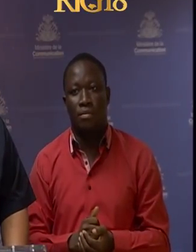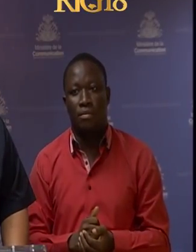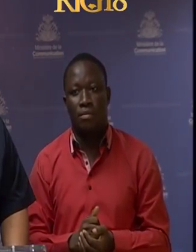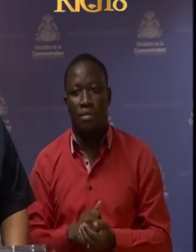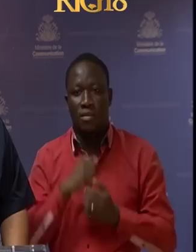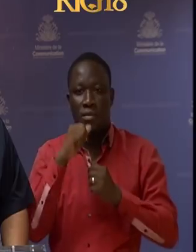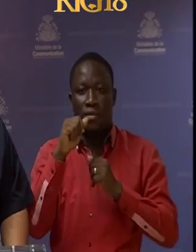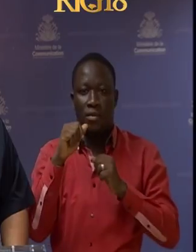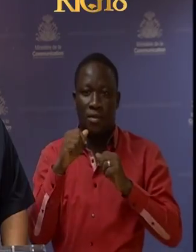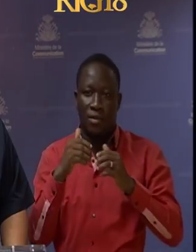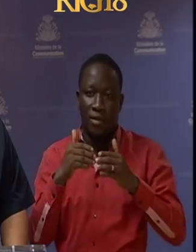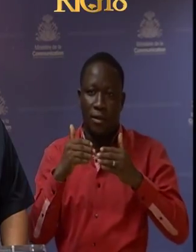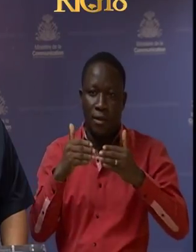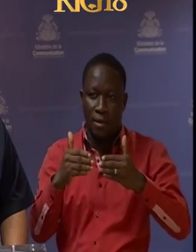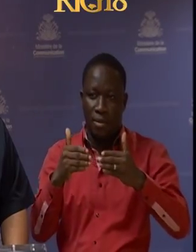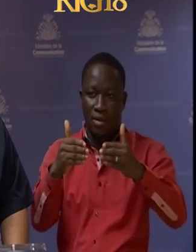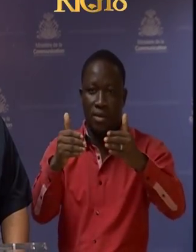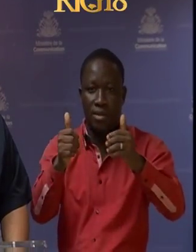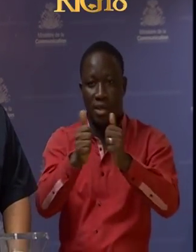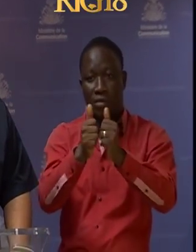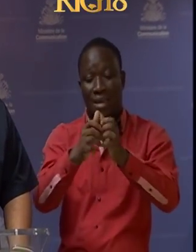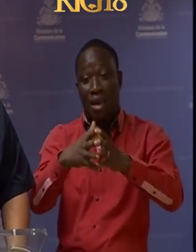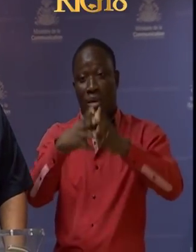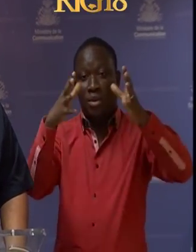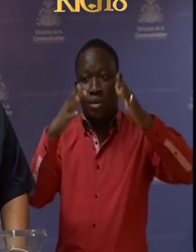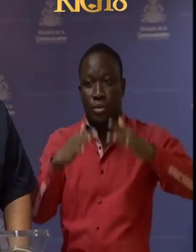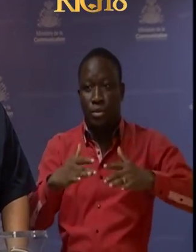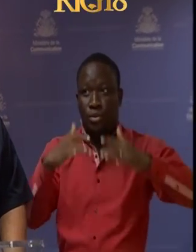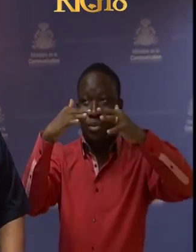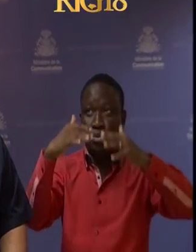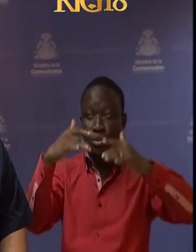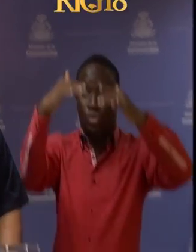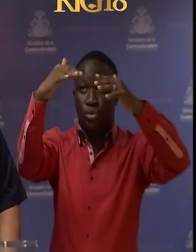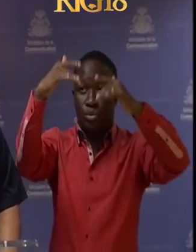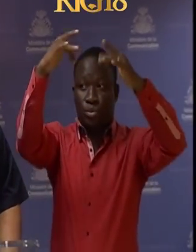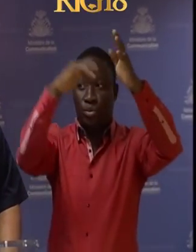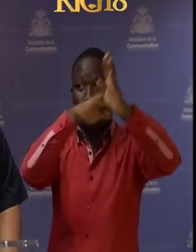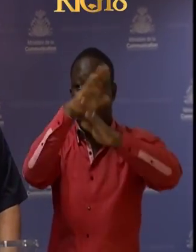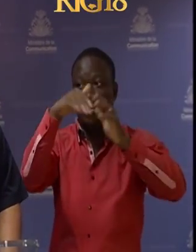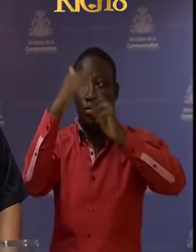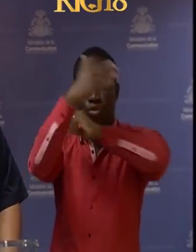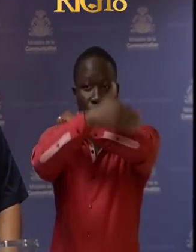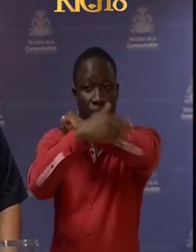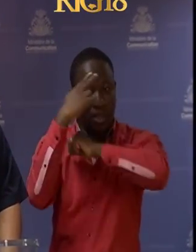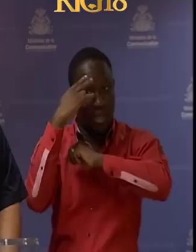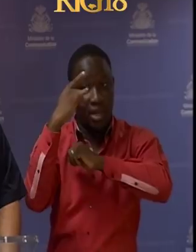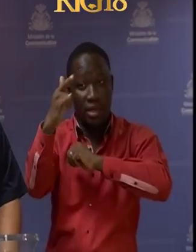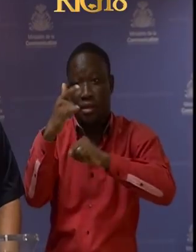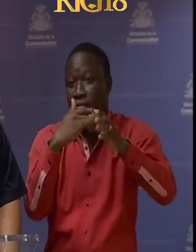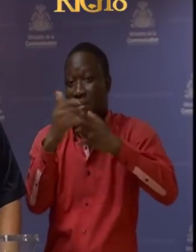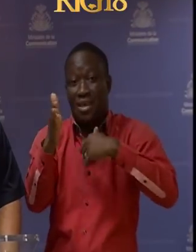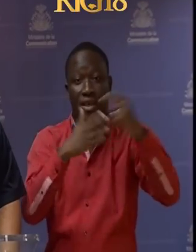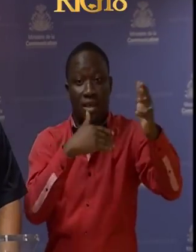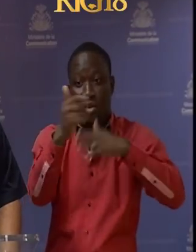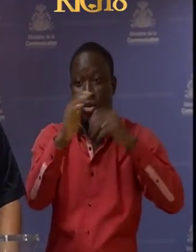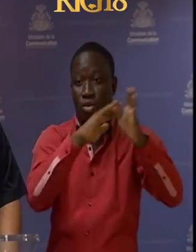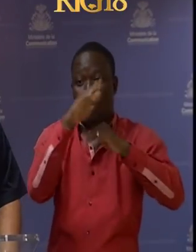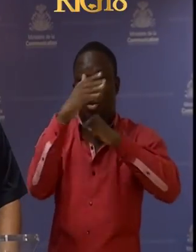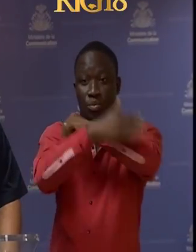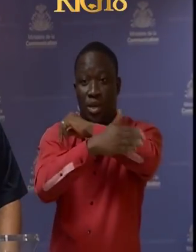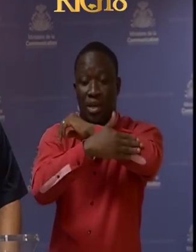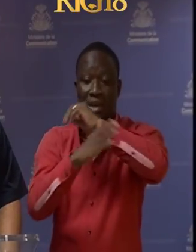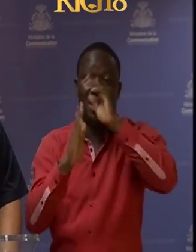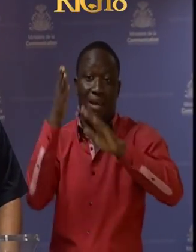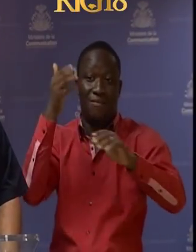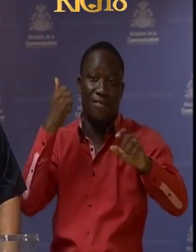L'a marché avec un pile l'appui. Tout pays d'Haïti indistinctement a touché.